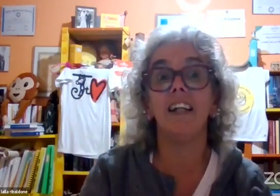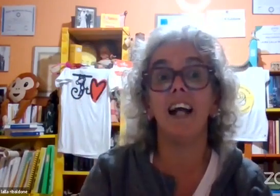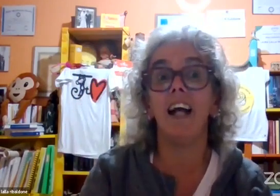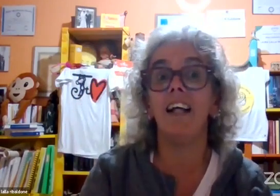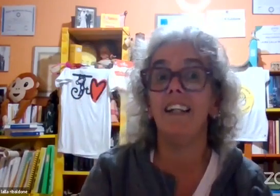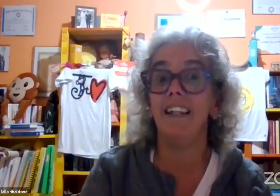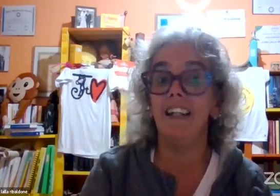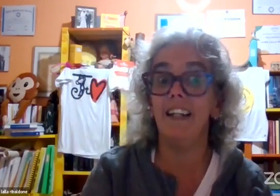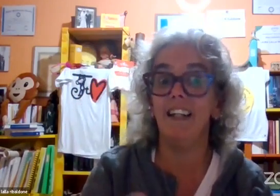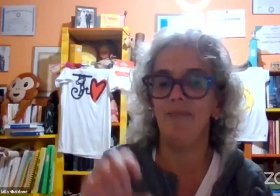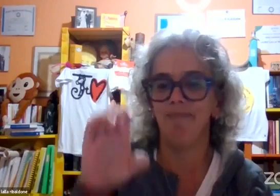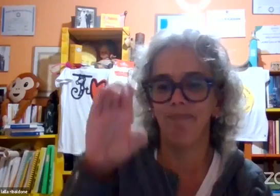lettera E,